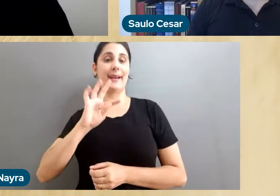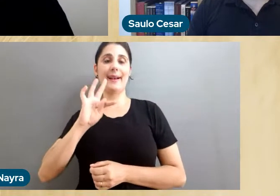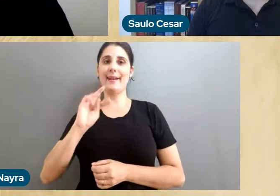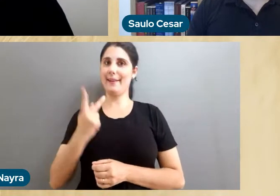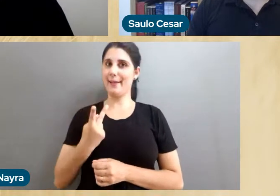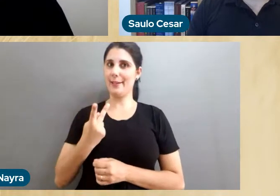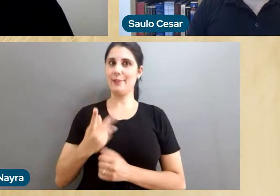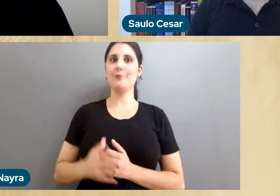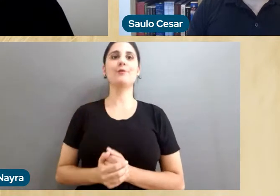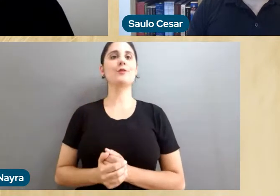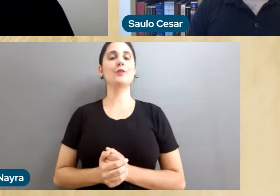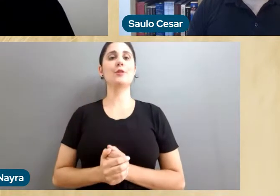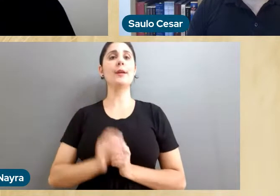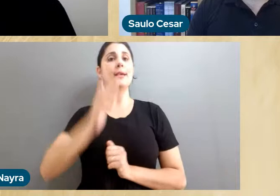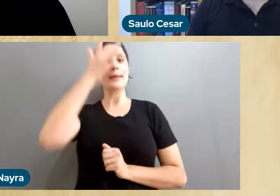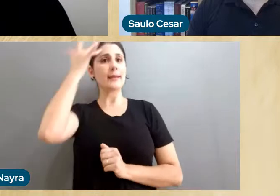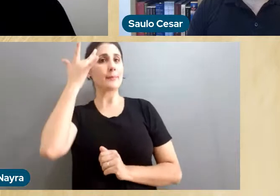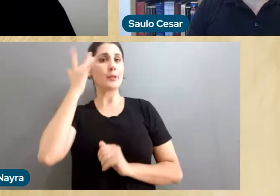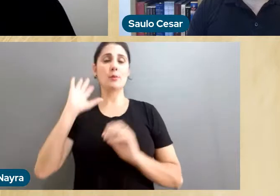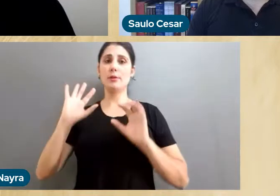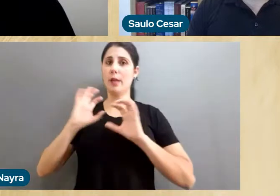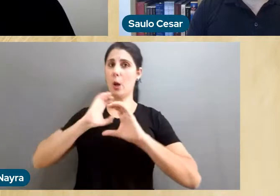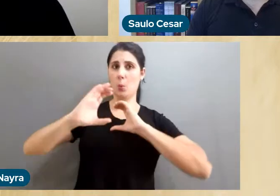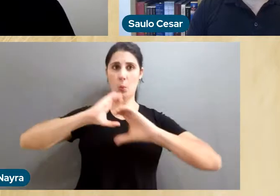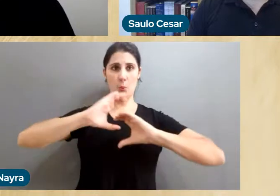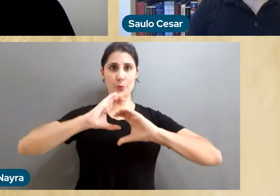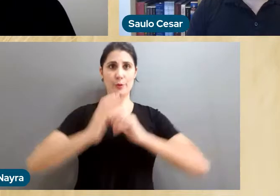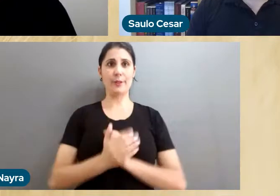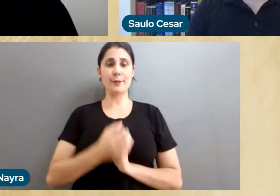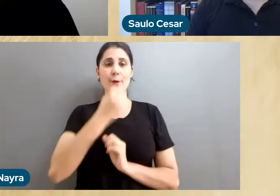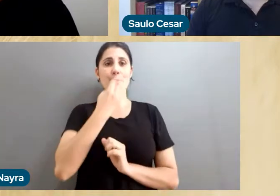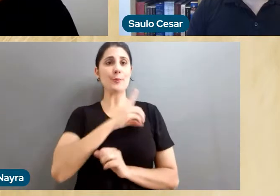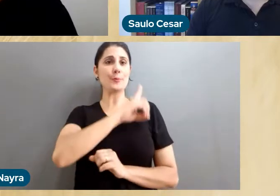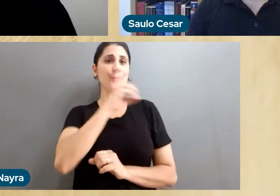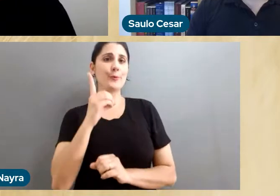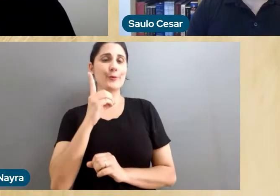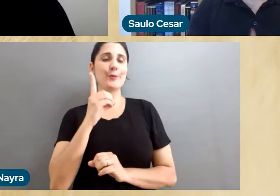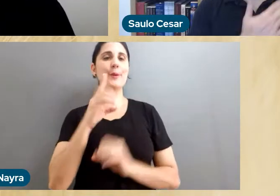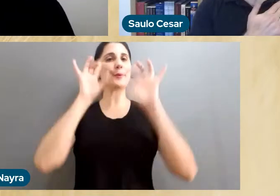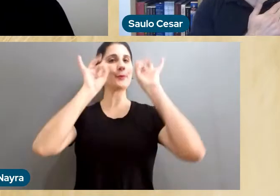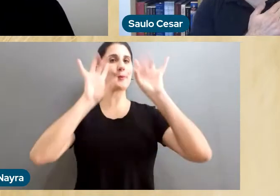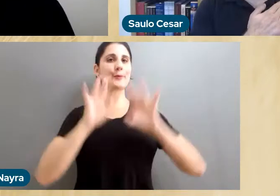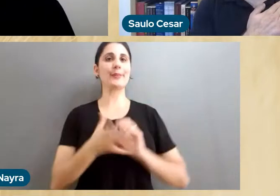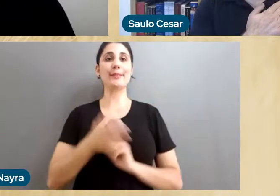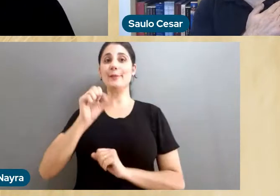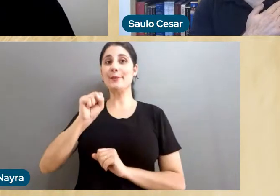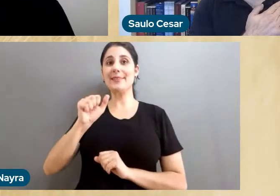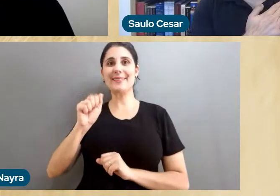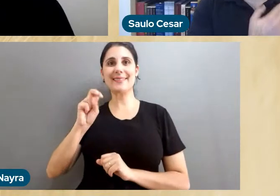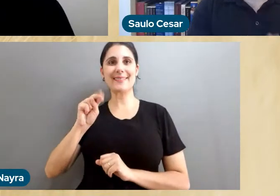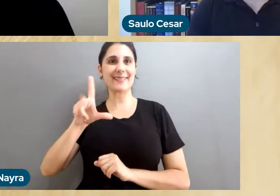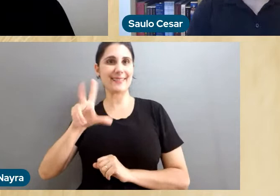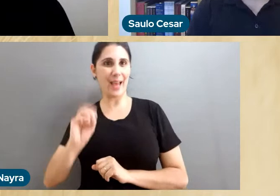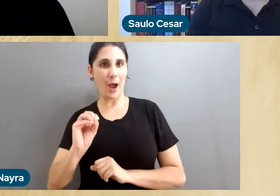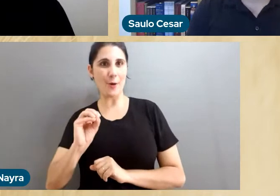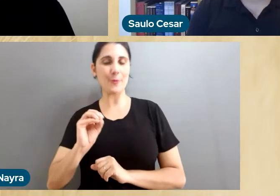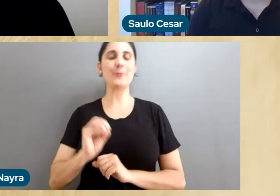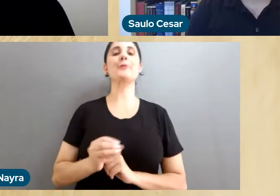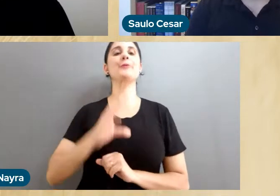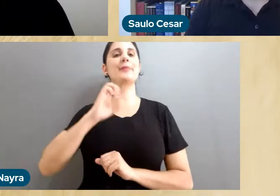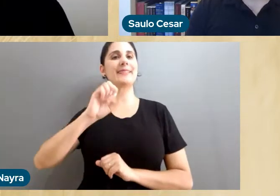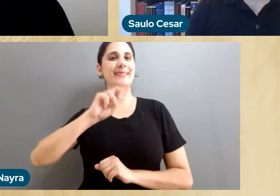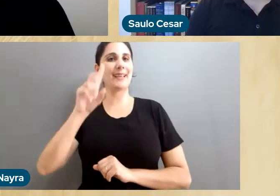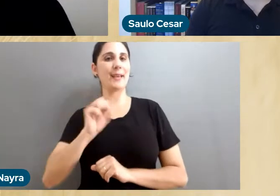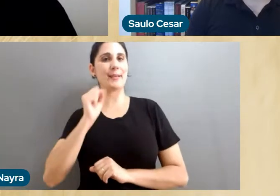da comunicação, e um bom dia muito especial para o nosso convidado desta manhã, Saulo César. Bom dia, meu